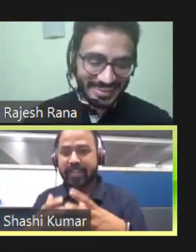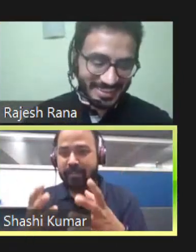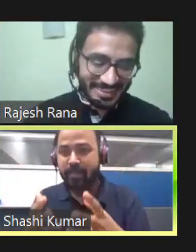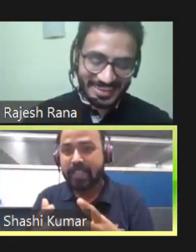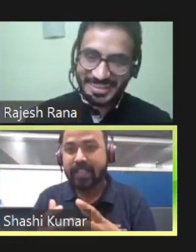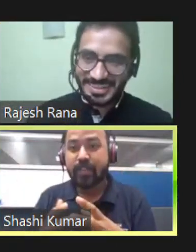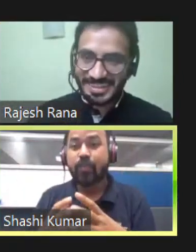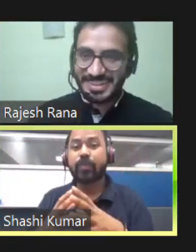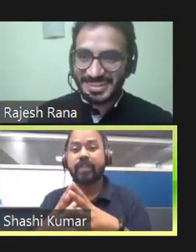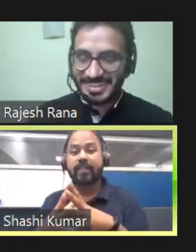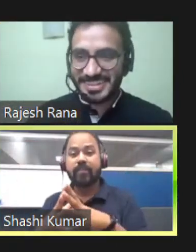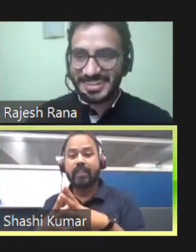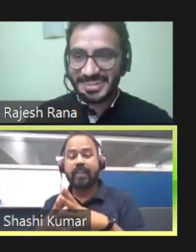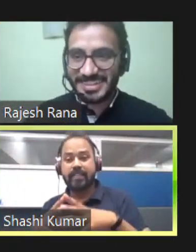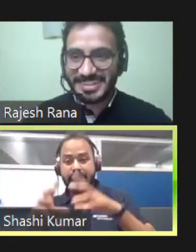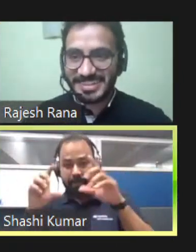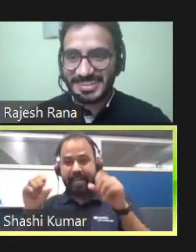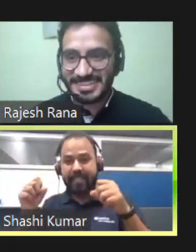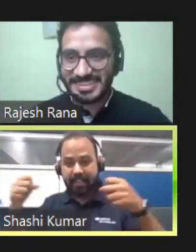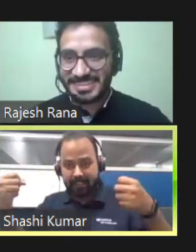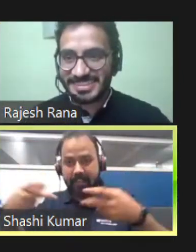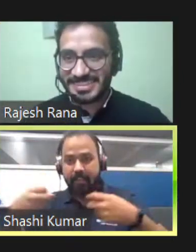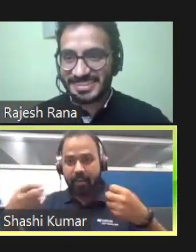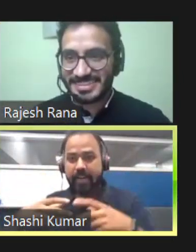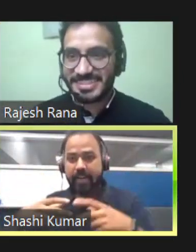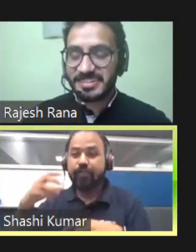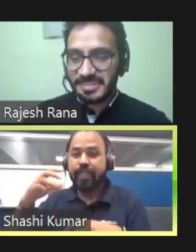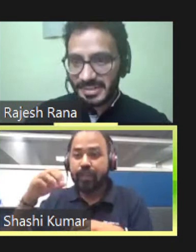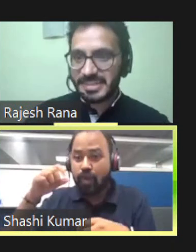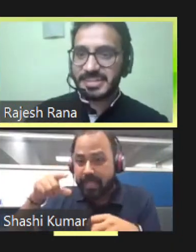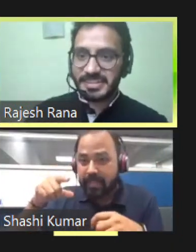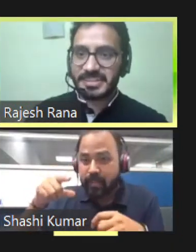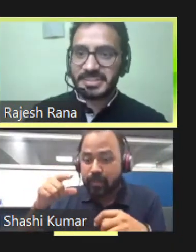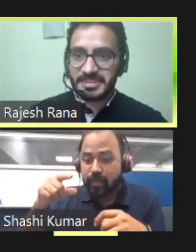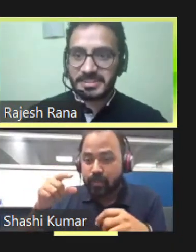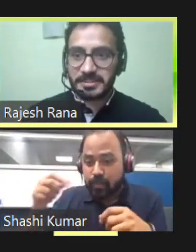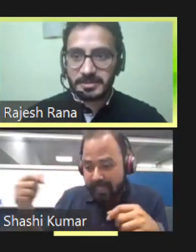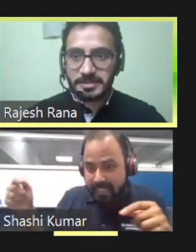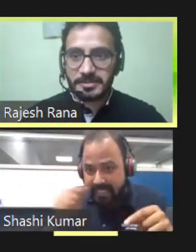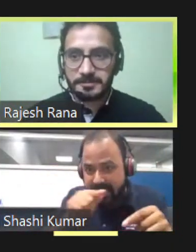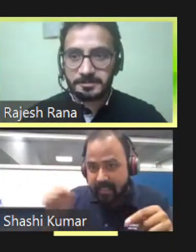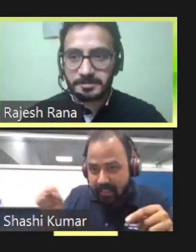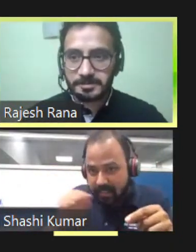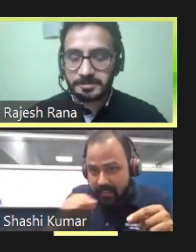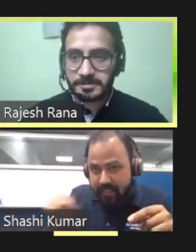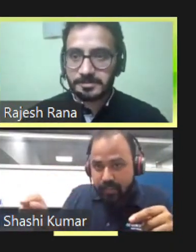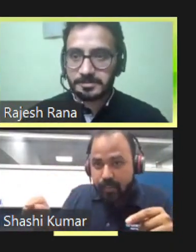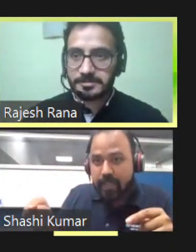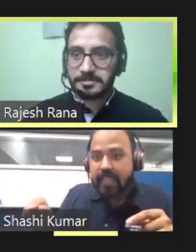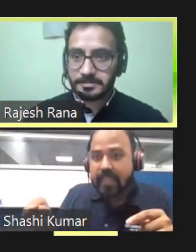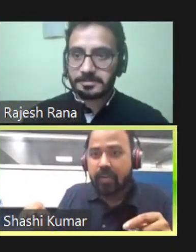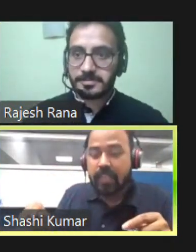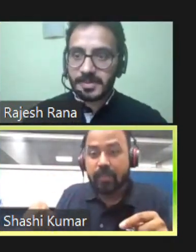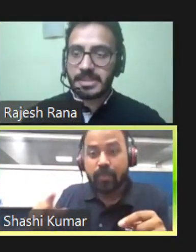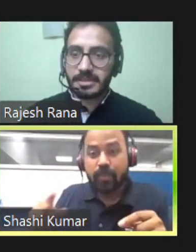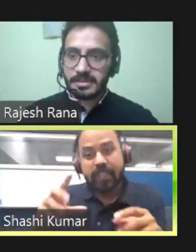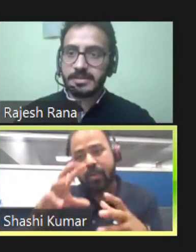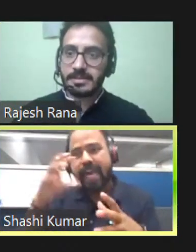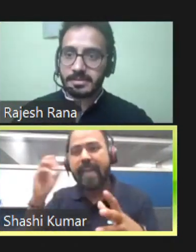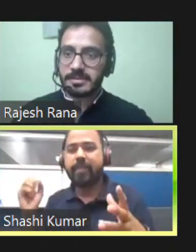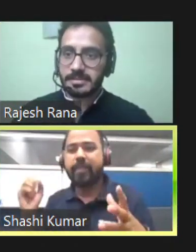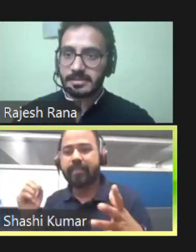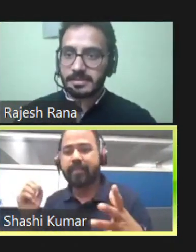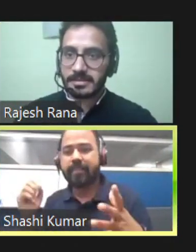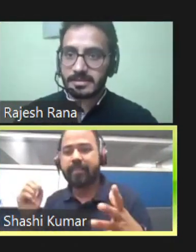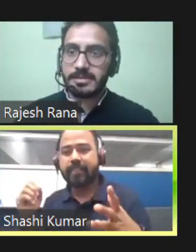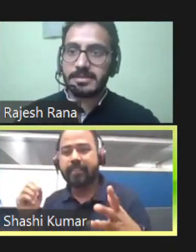स्क्विड गेम इन्होंने देखी है। तो उसमें क्या होता है कि सब टाइटल आते हैं, राइट। वीडियो आप Right. देखते हो तो उसमें नीचे नीचे वीडियो पे लिखा हुआ आता है, उससे देखो